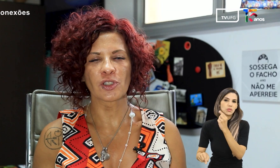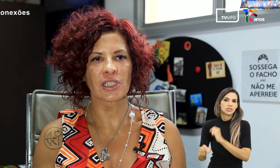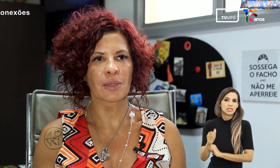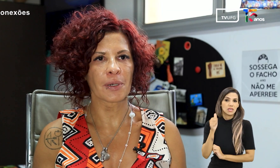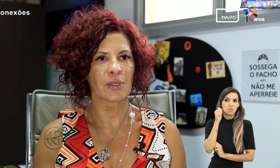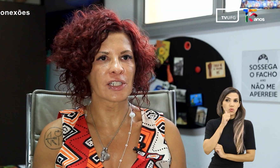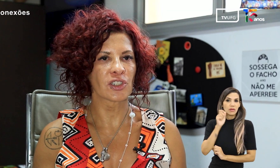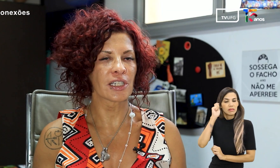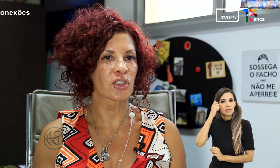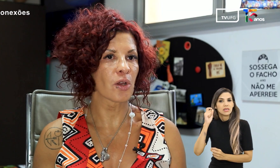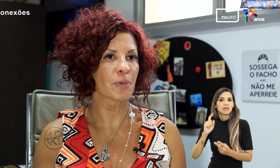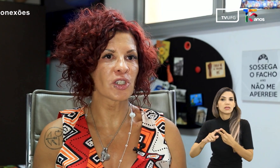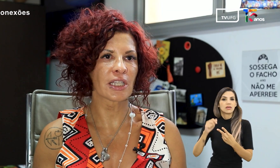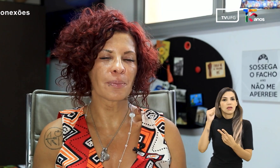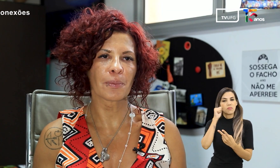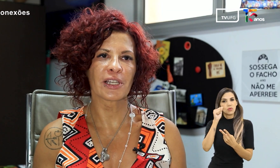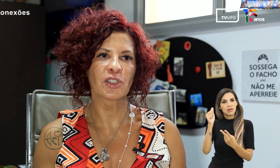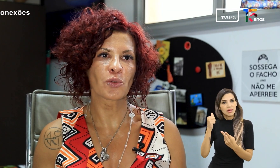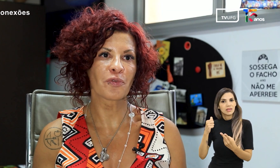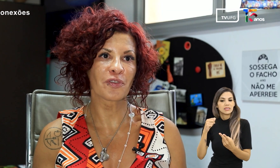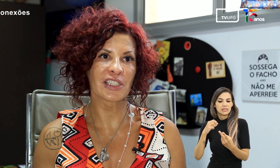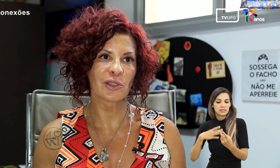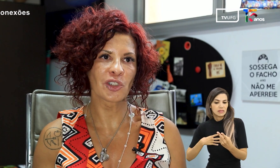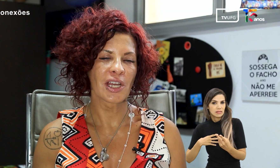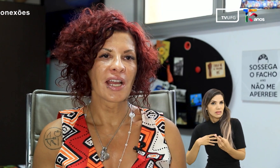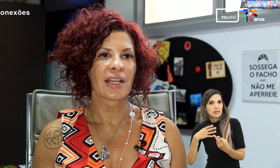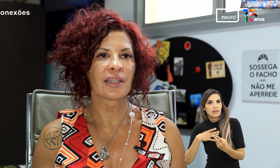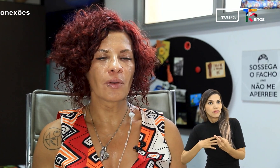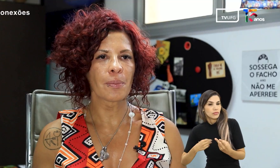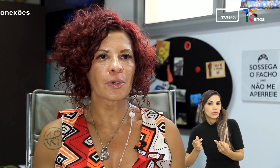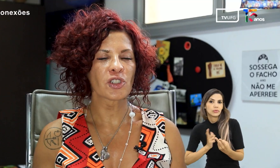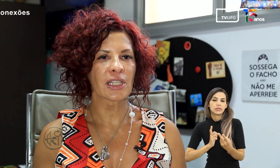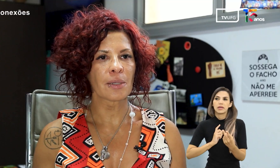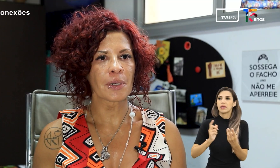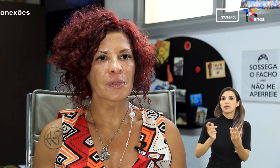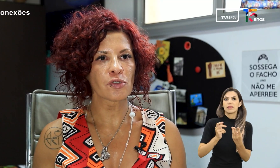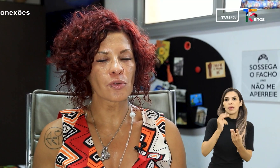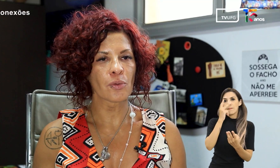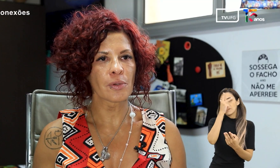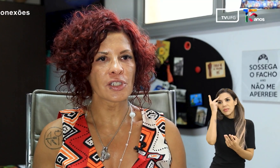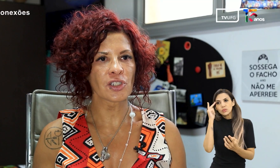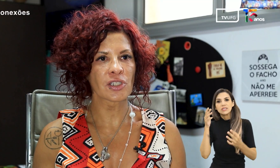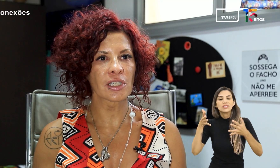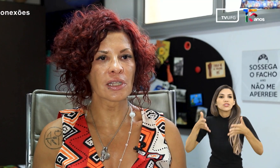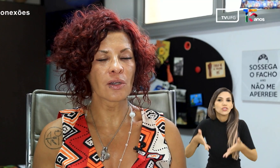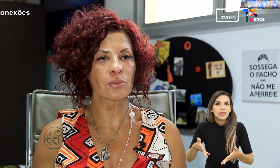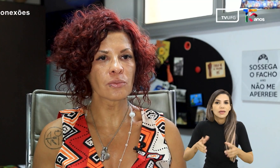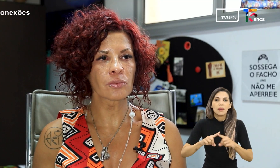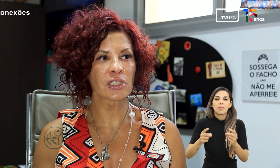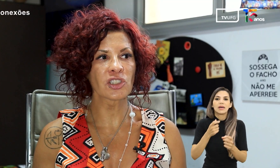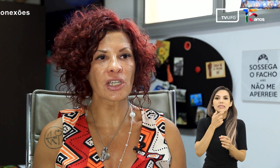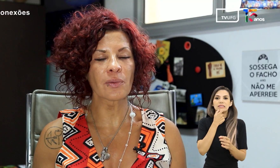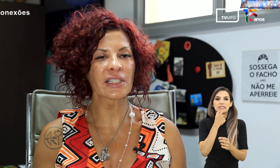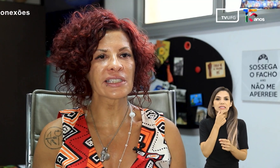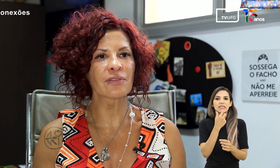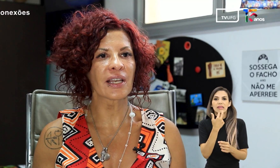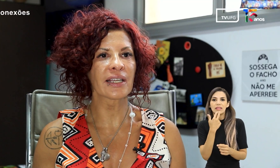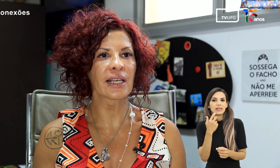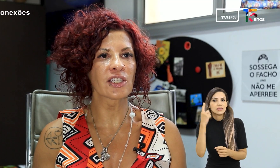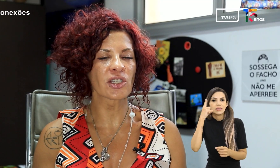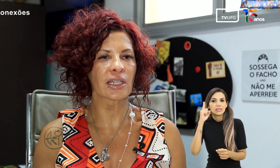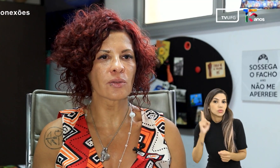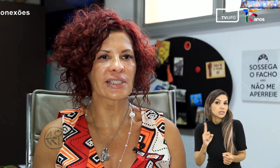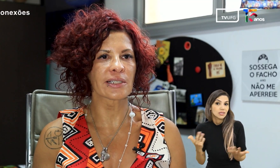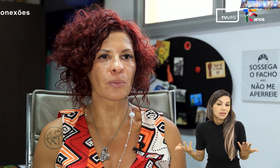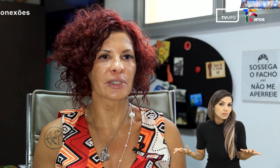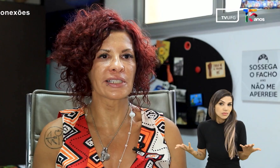não é projetada para mulheres negras, não é projetada para mulheres com filhos, não é projetada para pessoas que chegam aqui sem falar